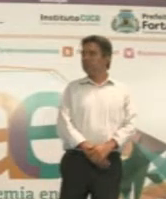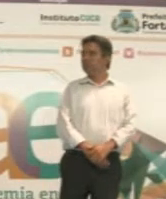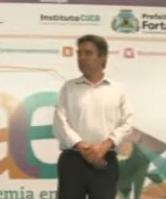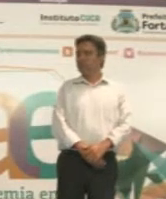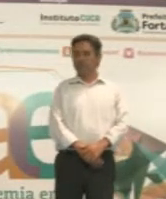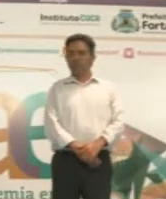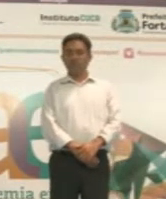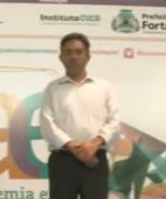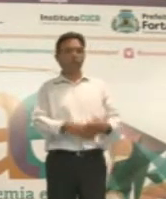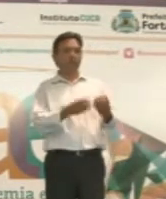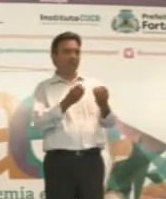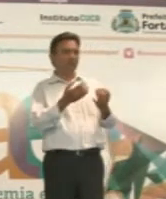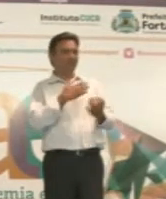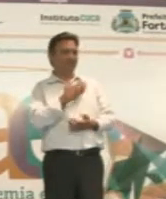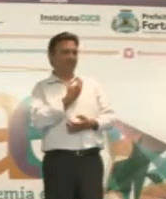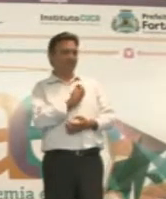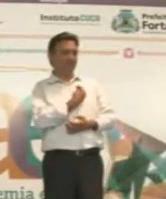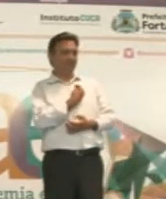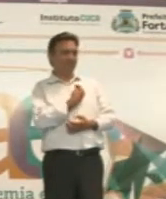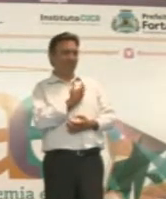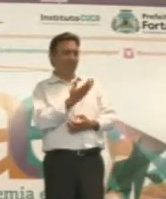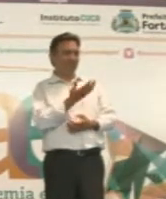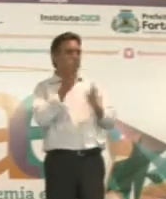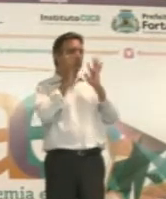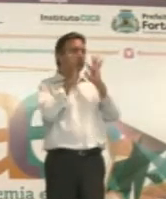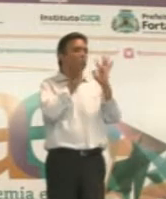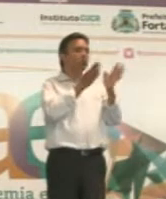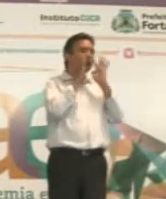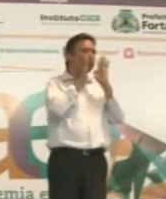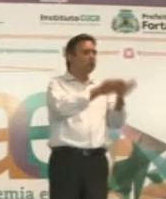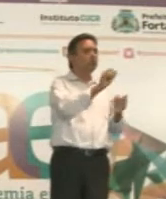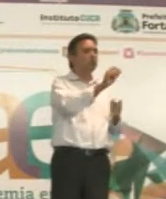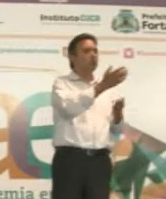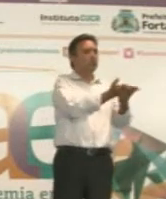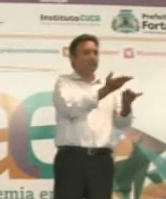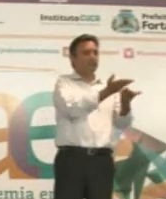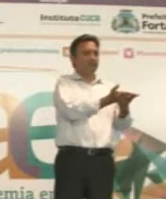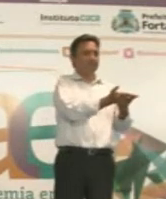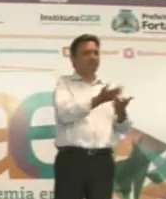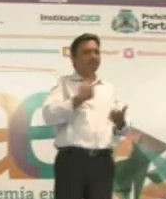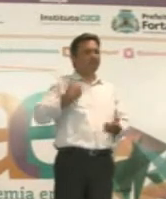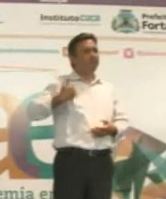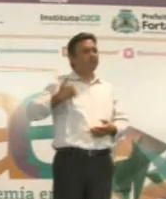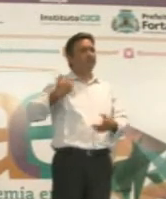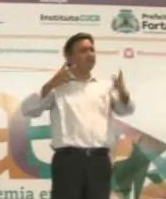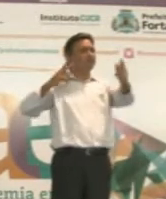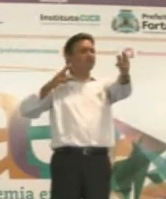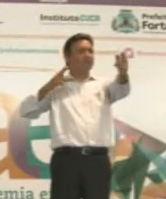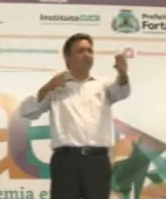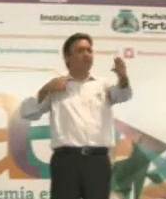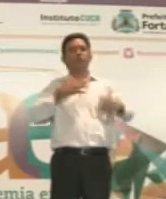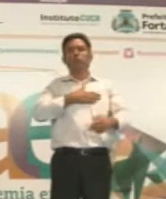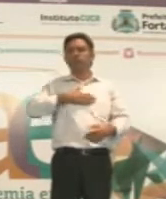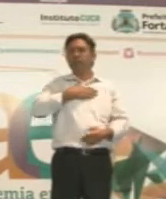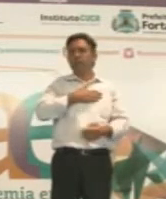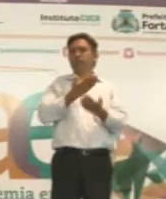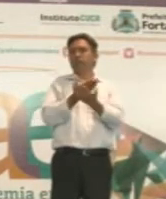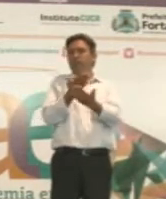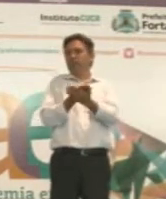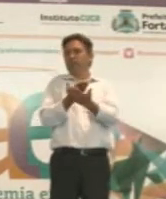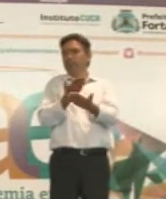durante toda a minha vida, eu procurei sempre me voltar para os estudos, né? Quando eu tinha a idade de vocês, então eu sempre gostava muito de